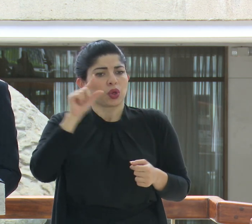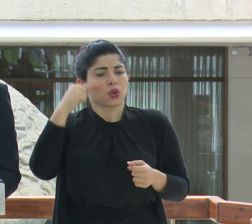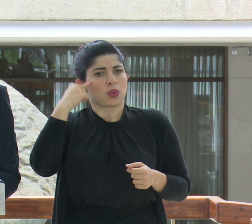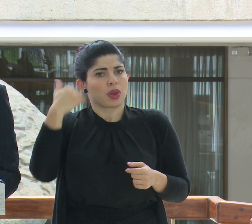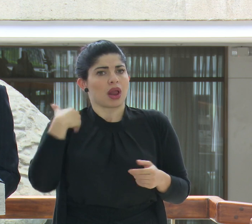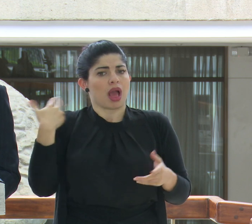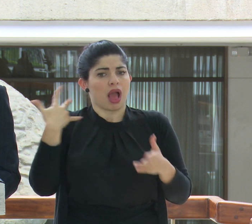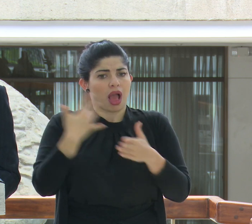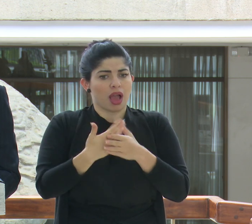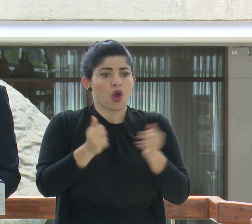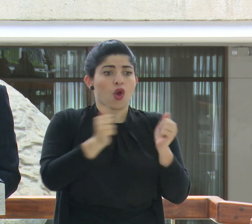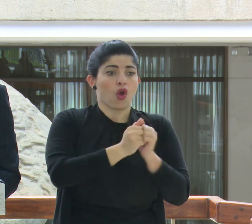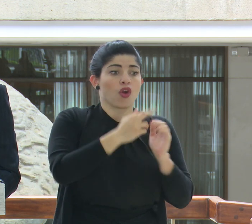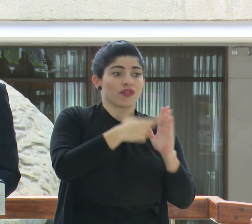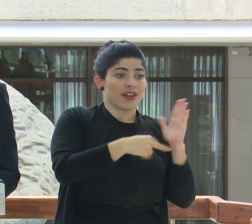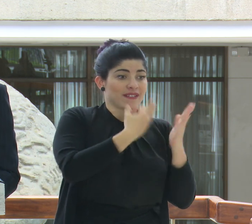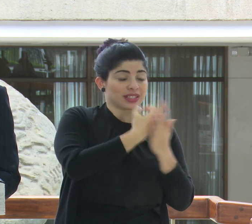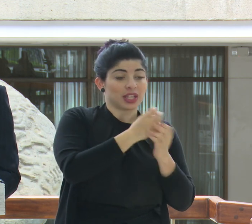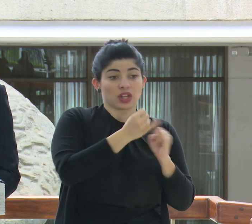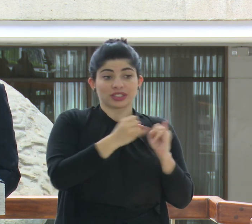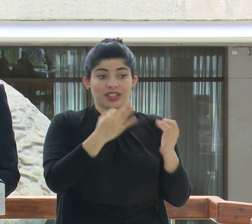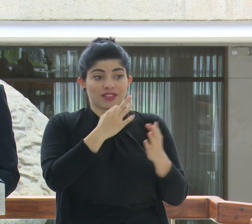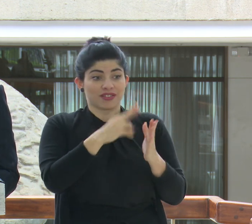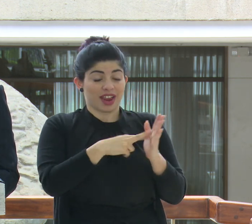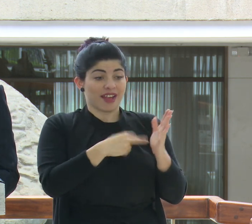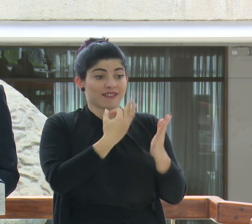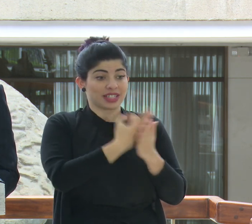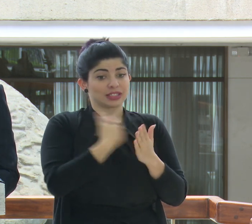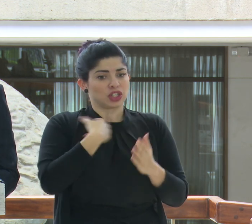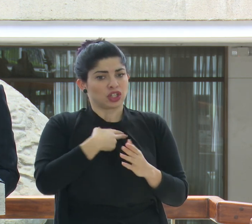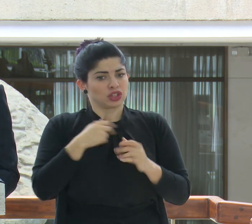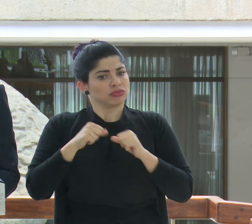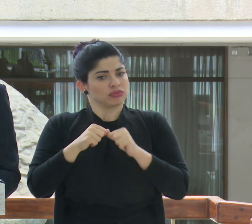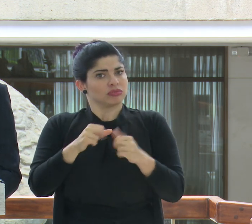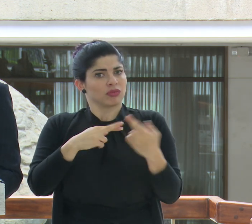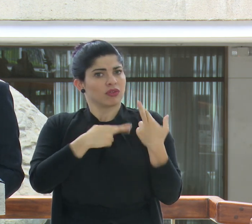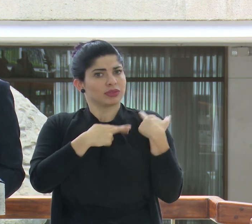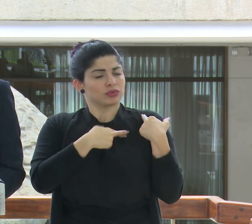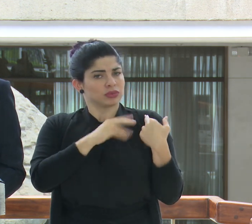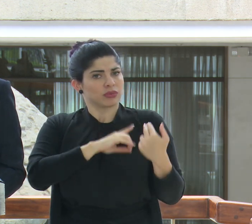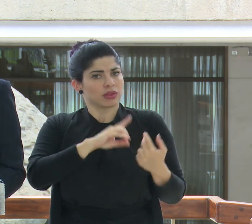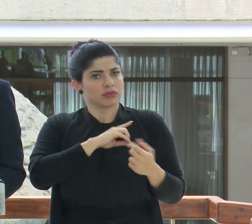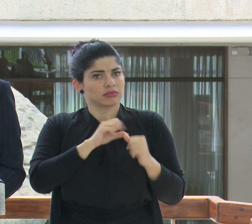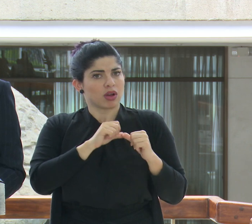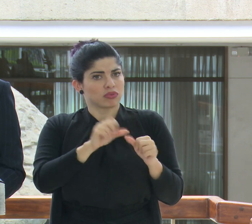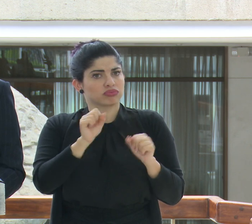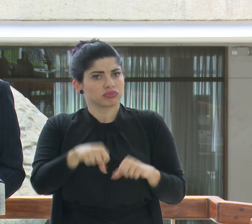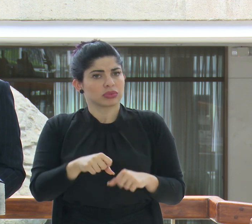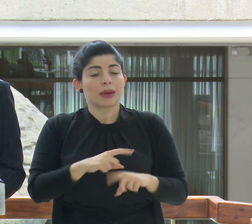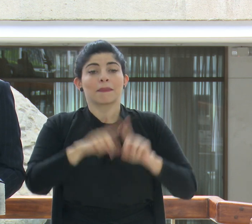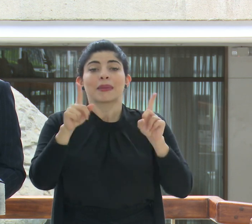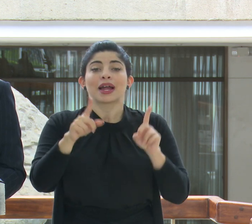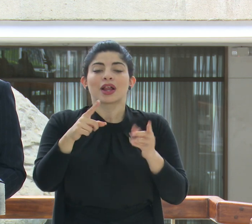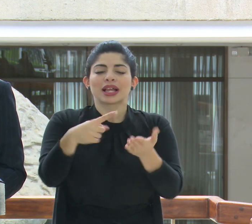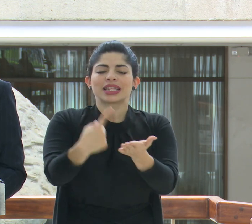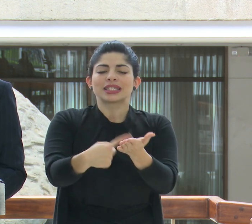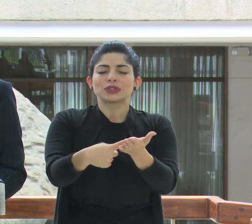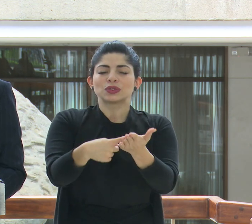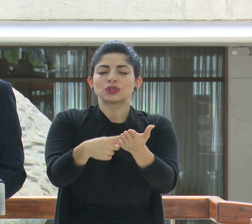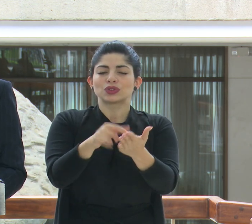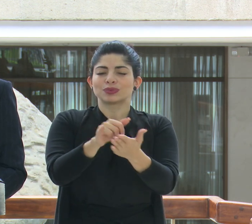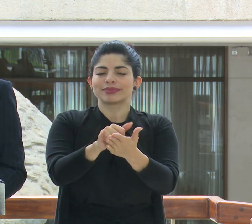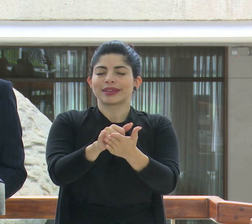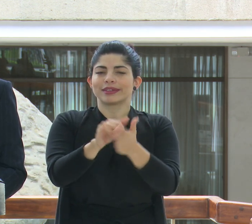administración con o sin regla. Tenemos que ser en eso responsables. Pero creo que la discusión va en ese